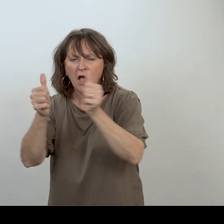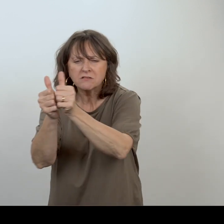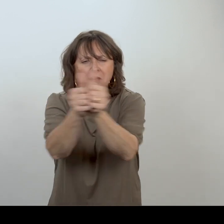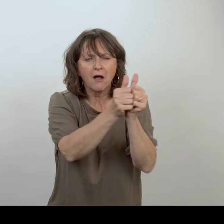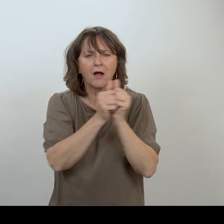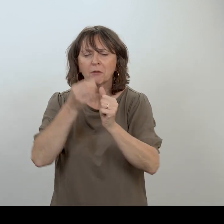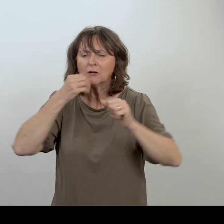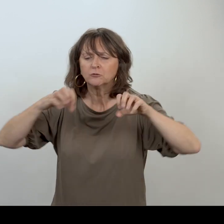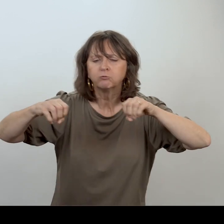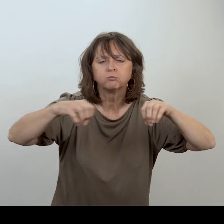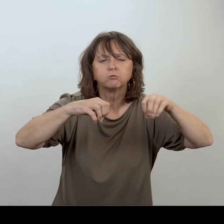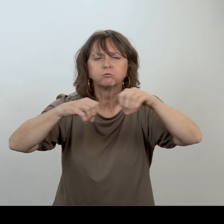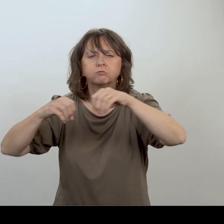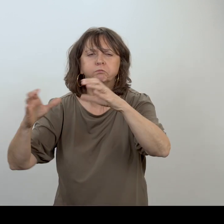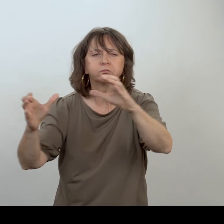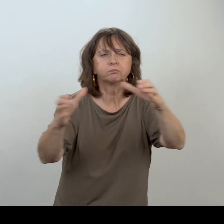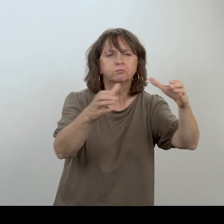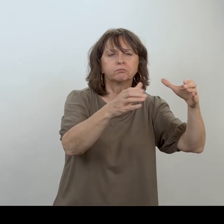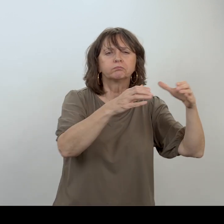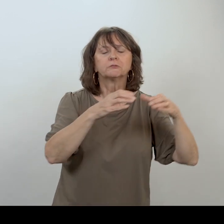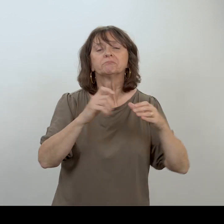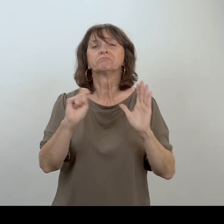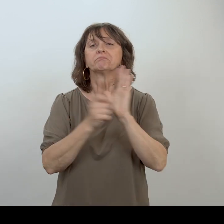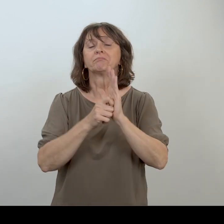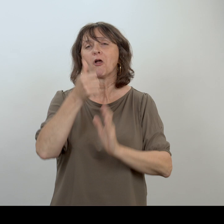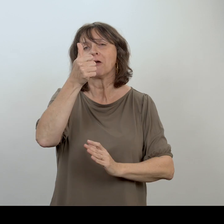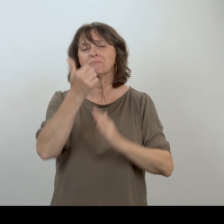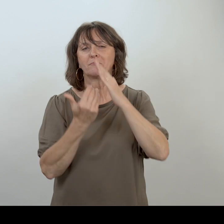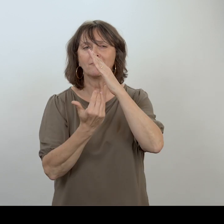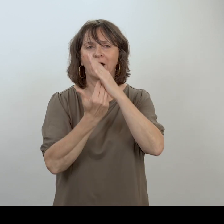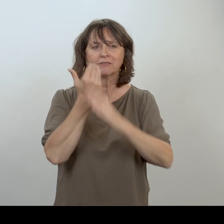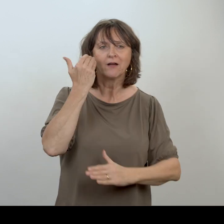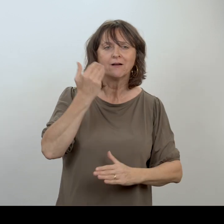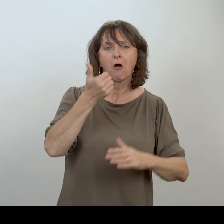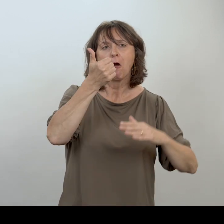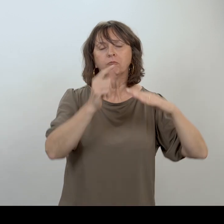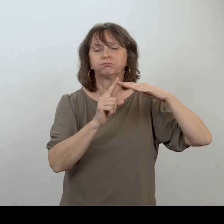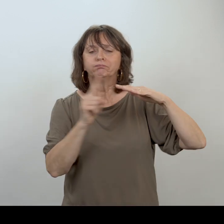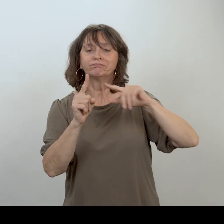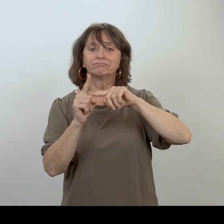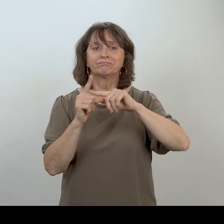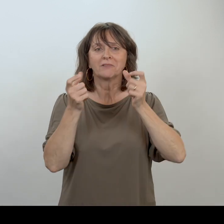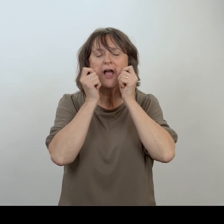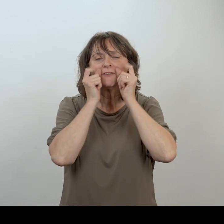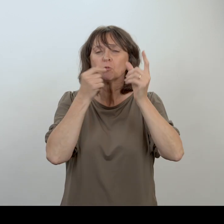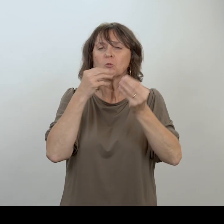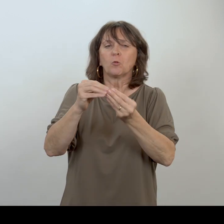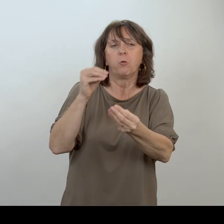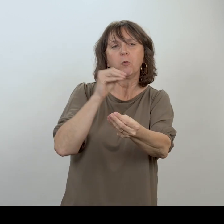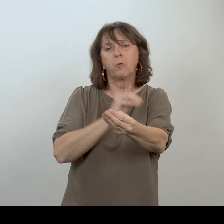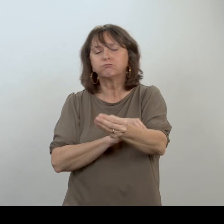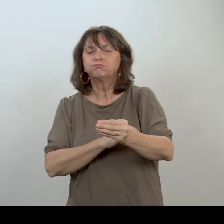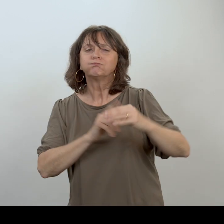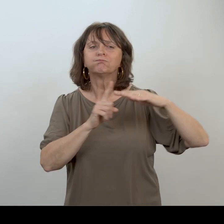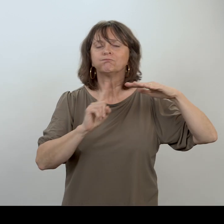ils allaient, venaient et paissaient ensemble. Un matin, l'un des buffles s'éveilla plus tôt